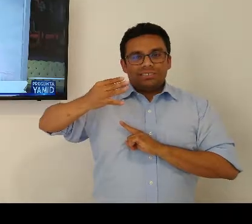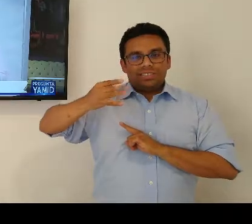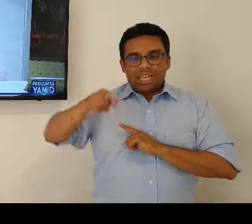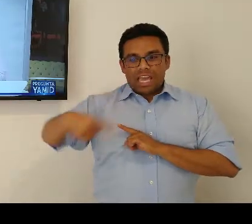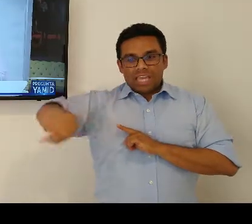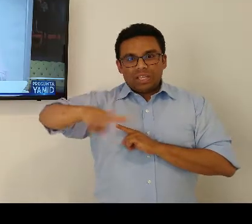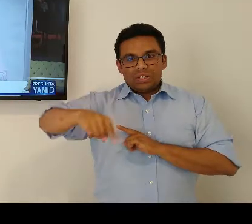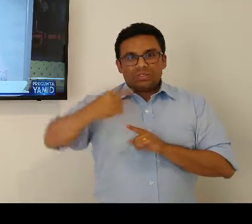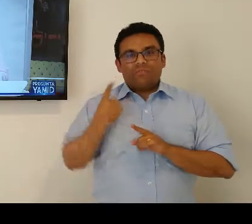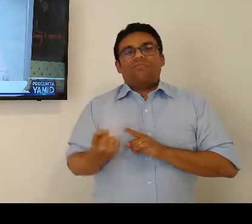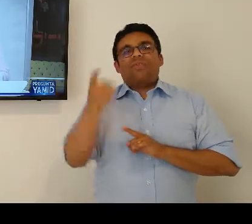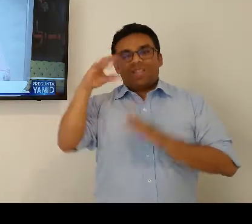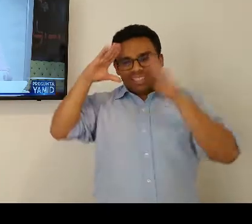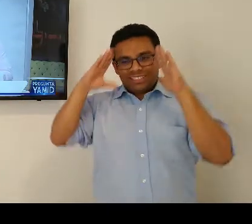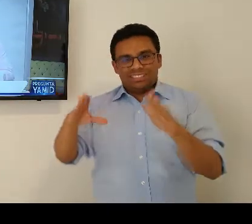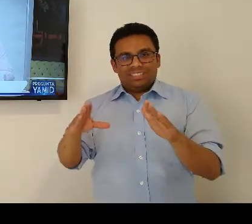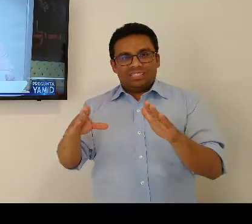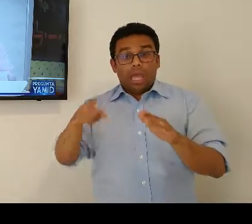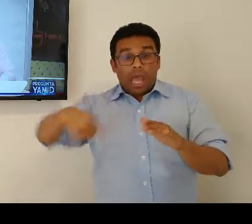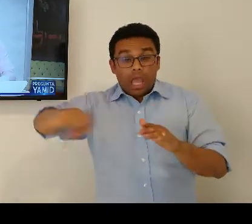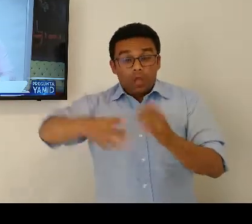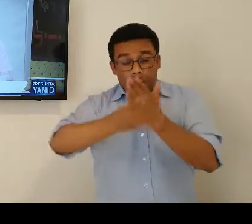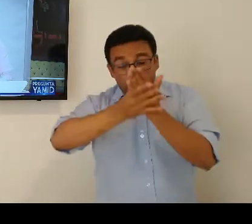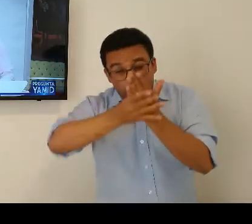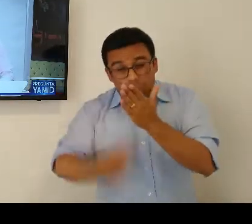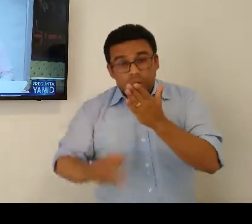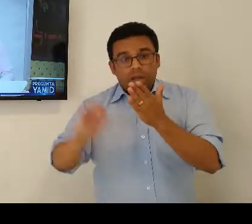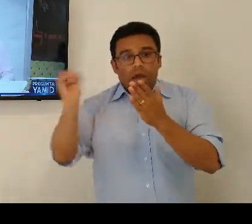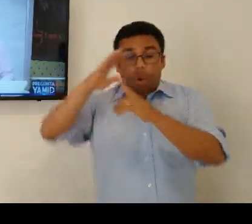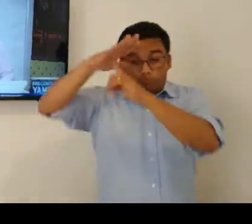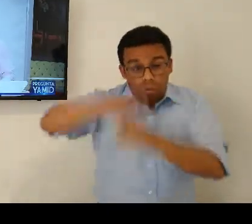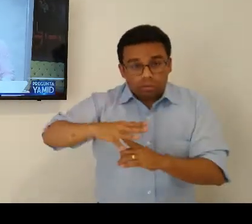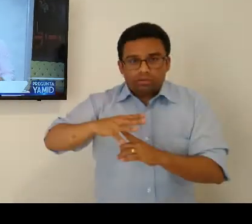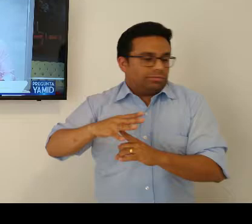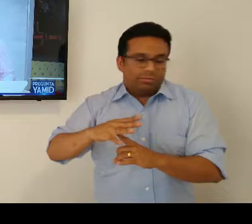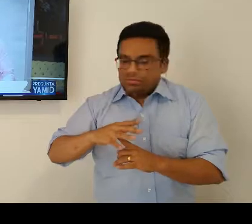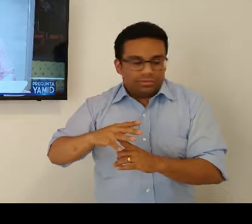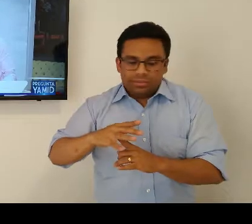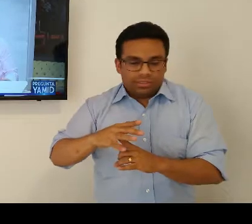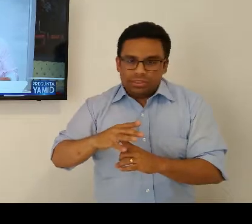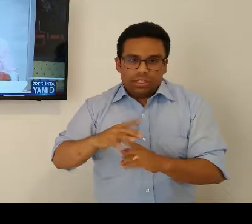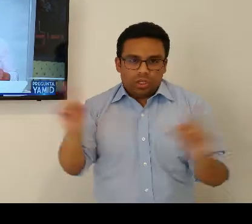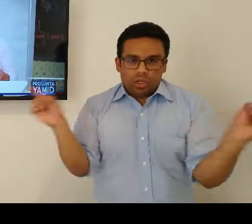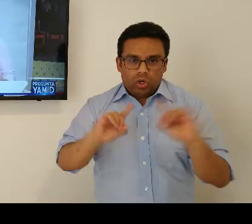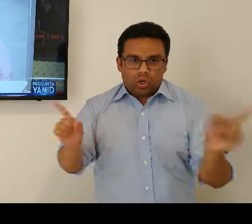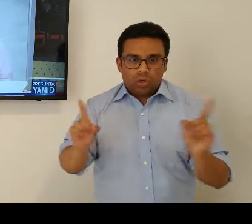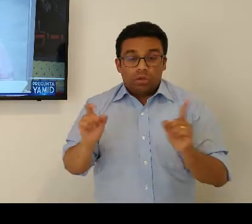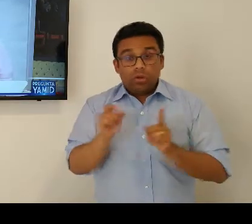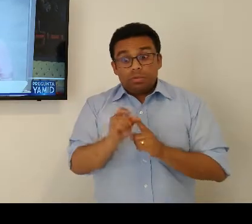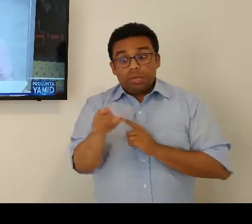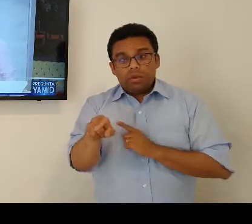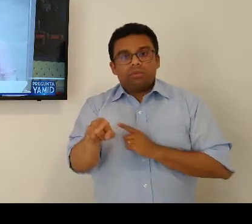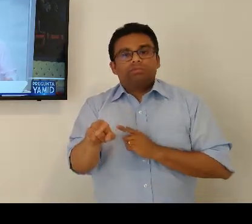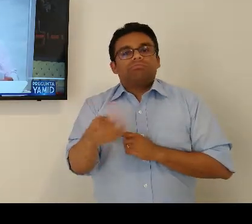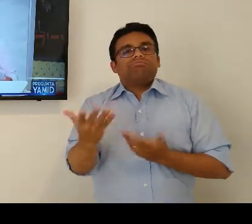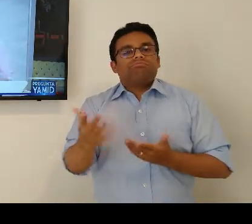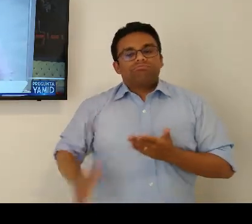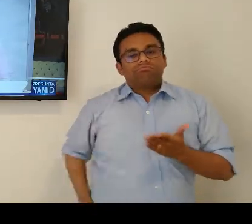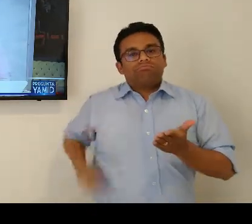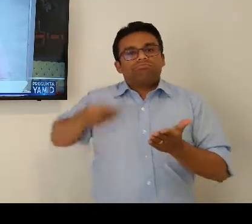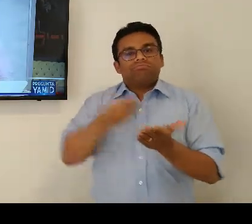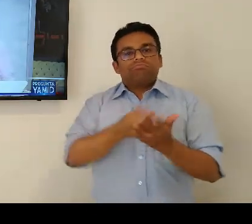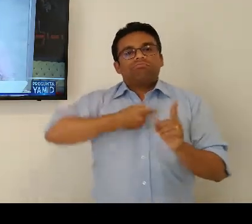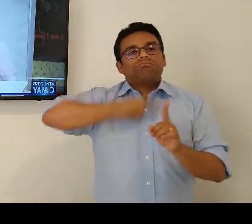al 4, no está en pobreza ni en vulnerabilidad, pero igual no va a tener seguramente con qué pagar todos los